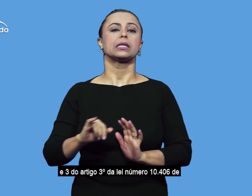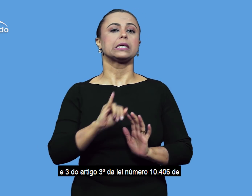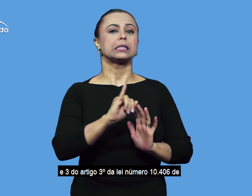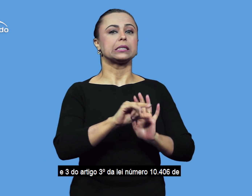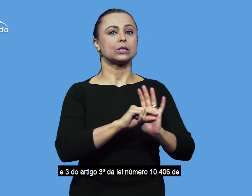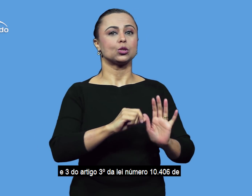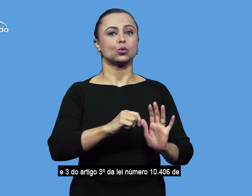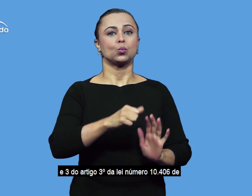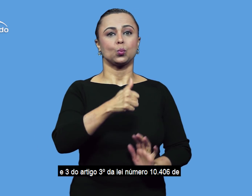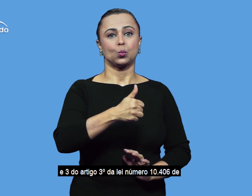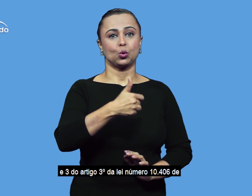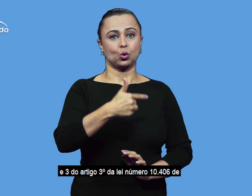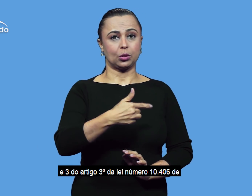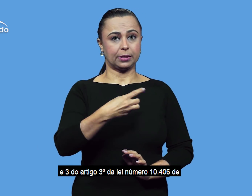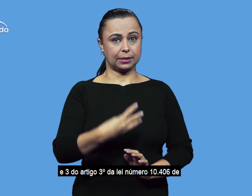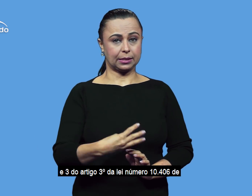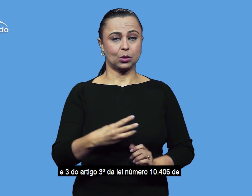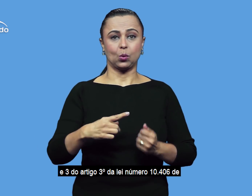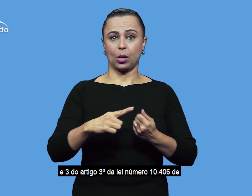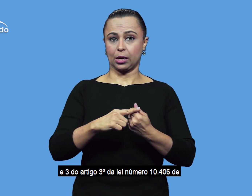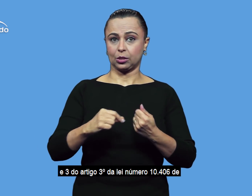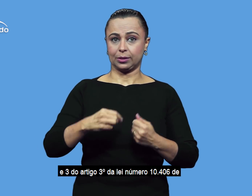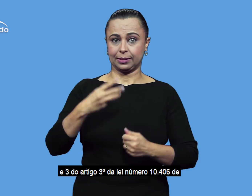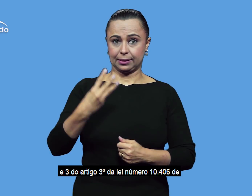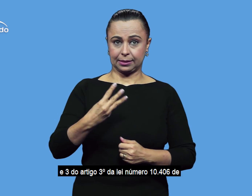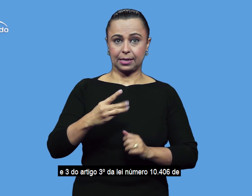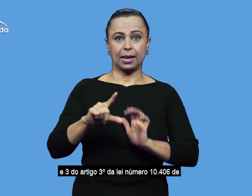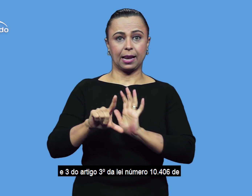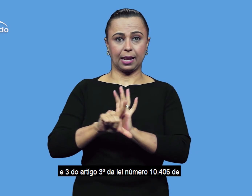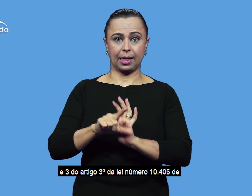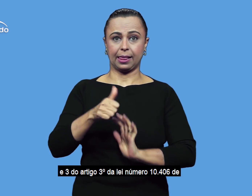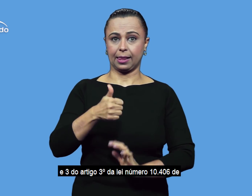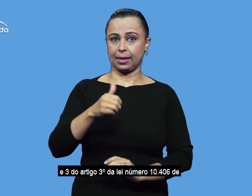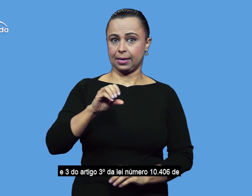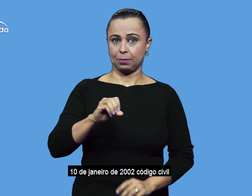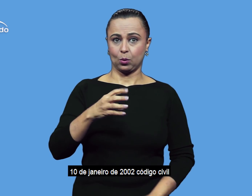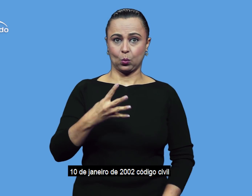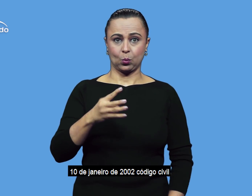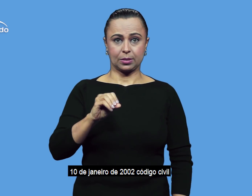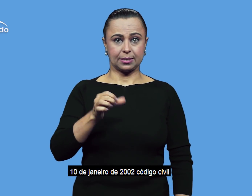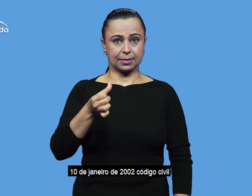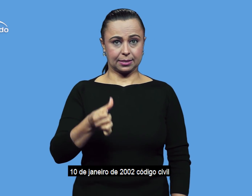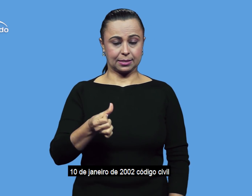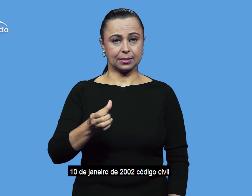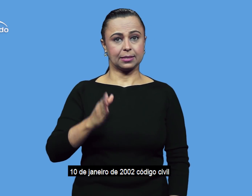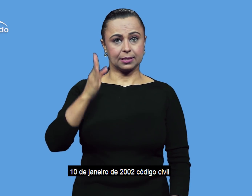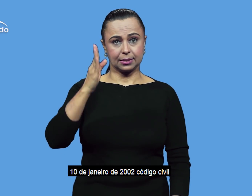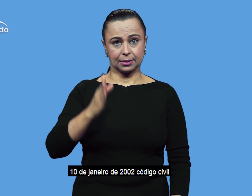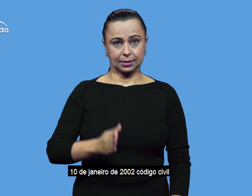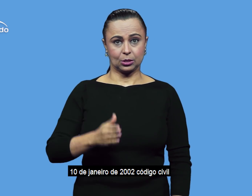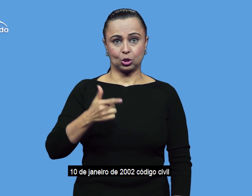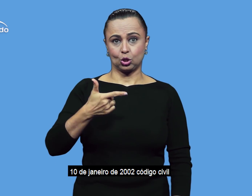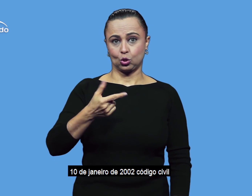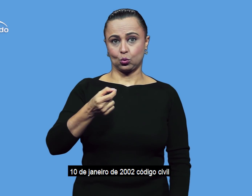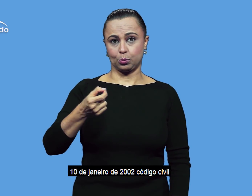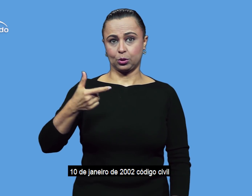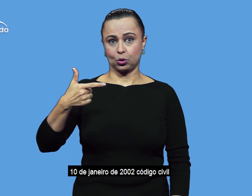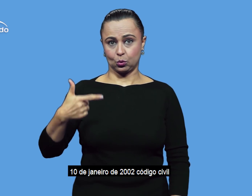3º da lei número 10.406 de 10 de janeiro de 2002 código civil